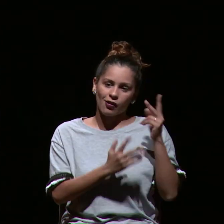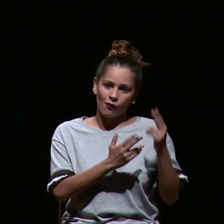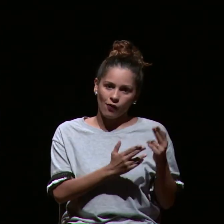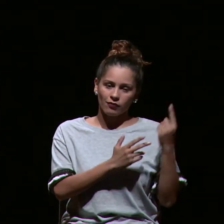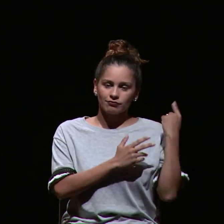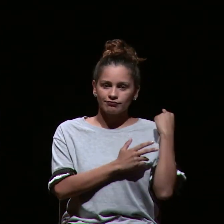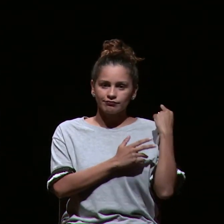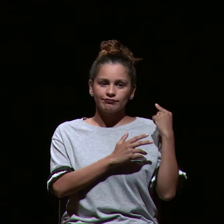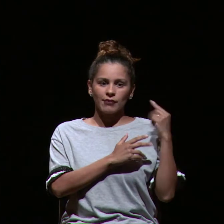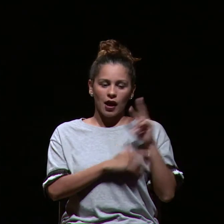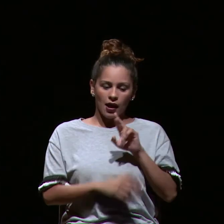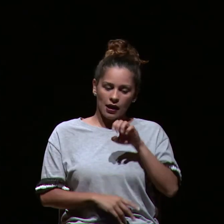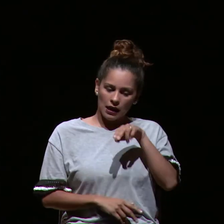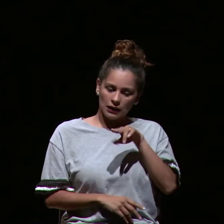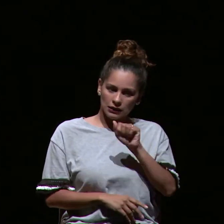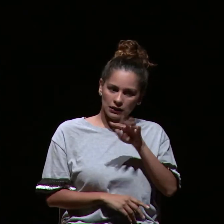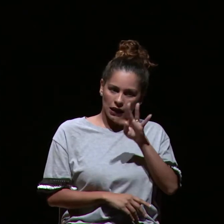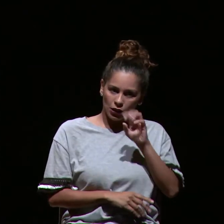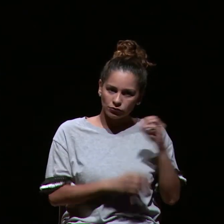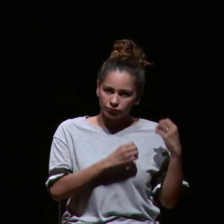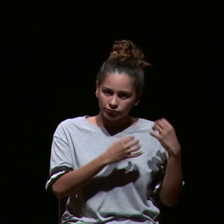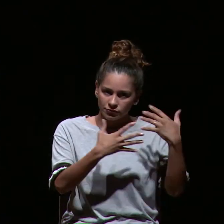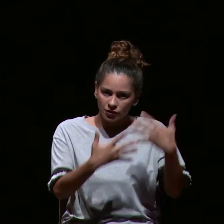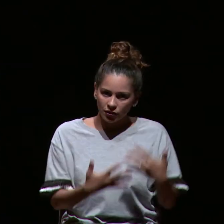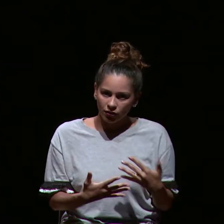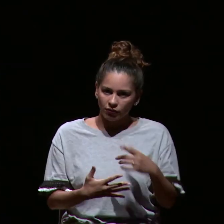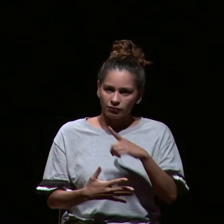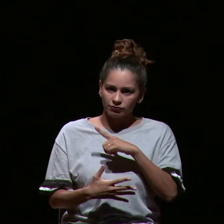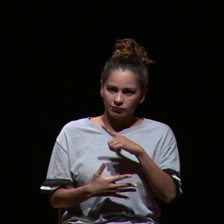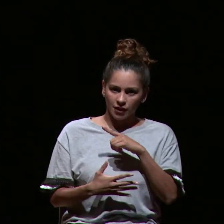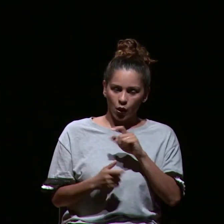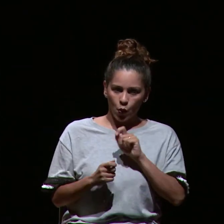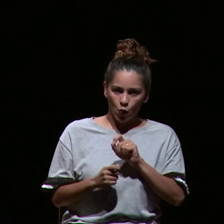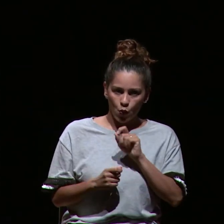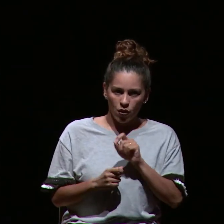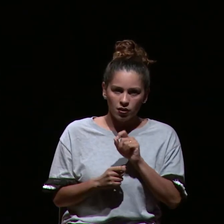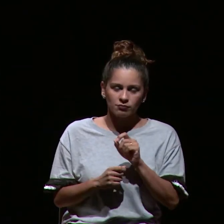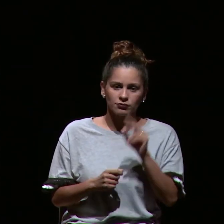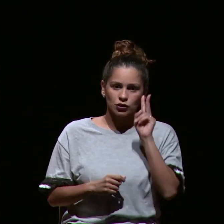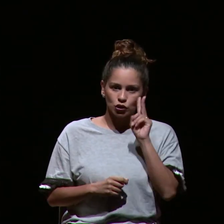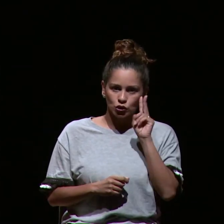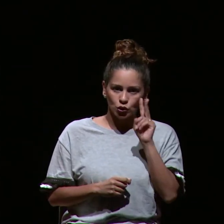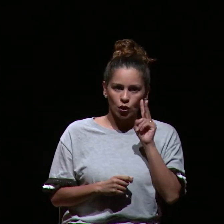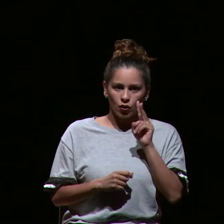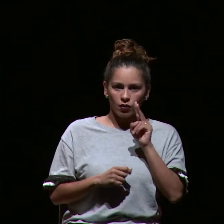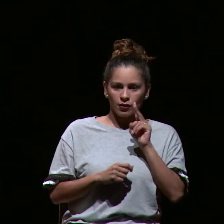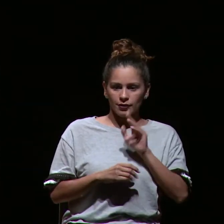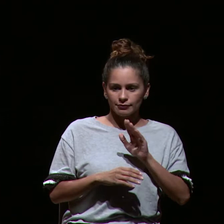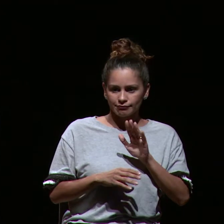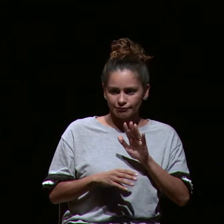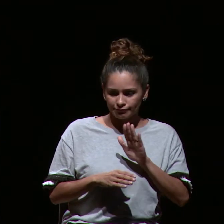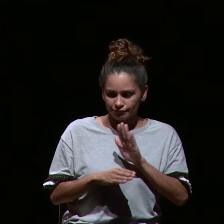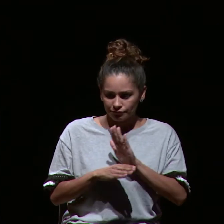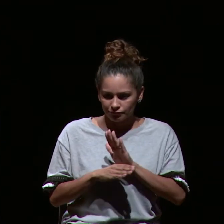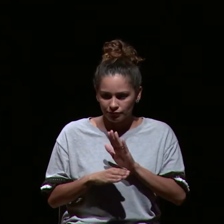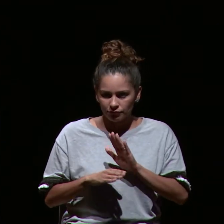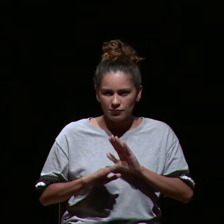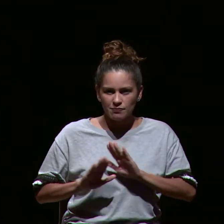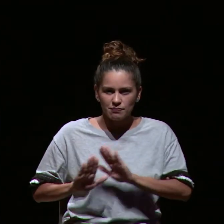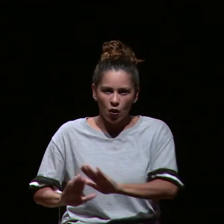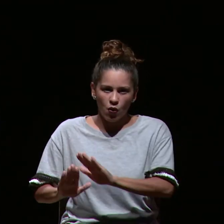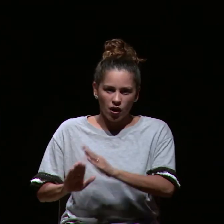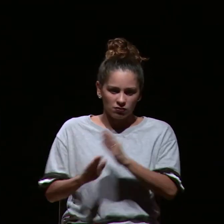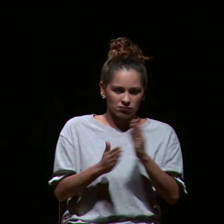grande e provavelmente insuperável hiato, que empurra e separa os seres dos projetos de seres, os cidadãos dos indigentes